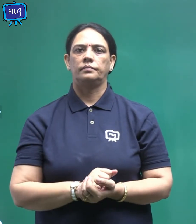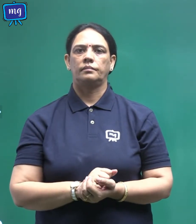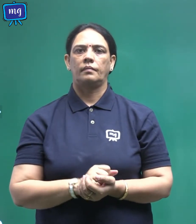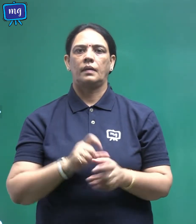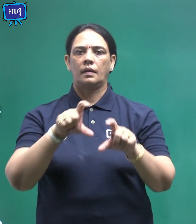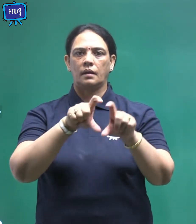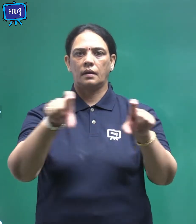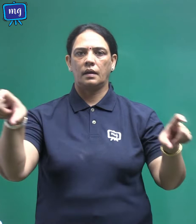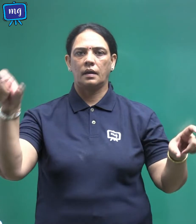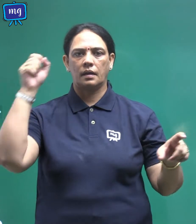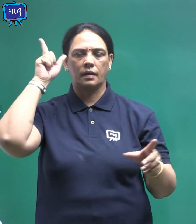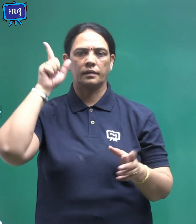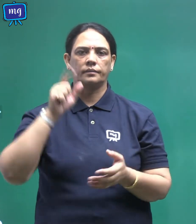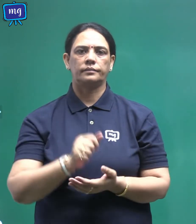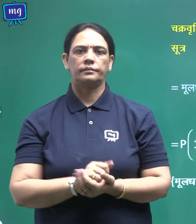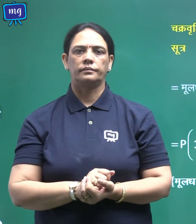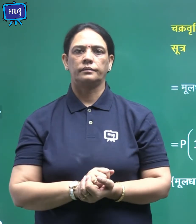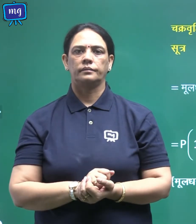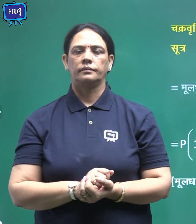समझ आ गया?